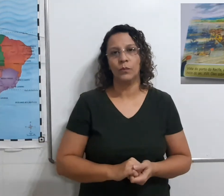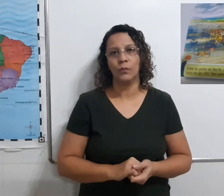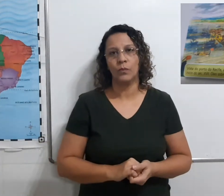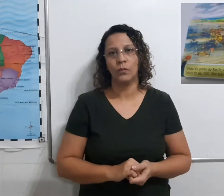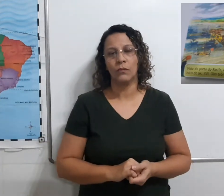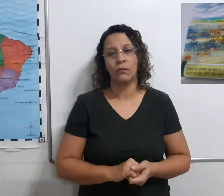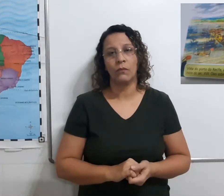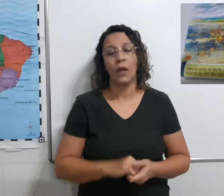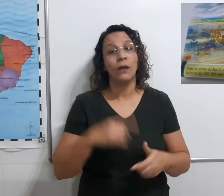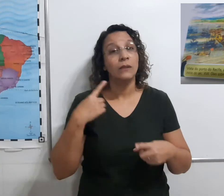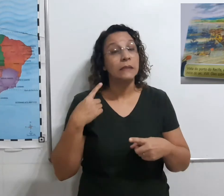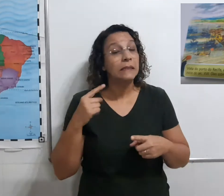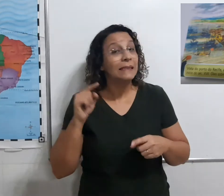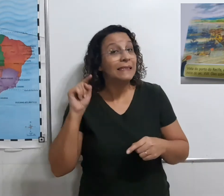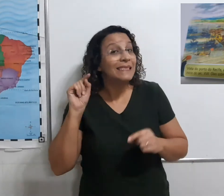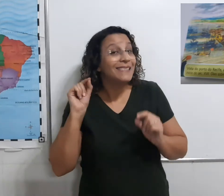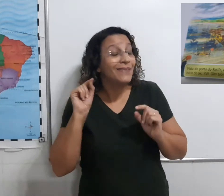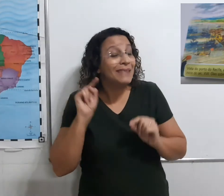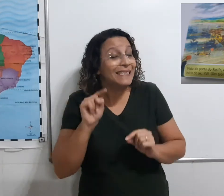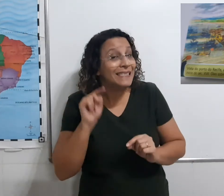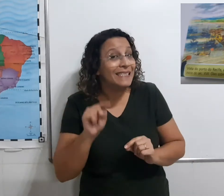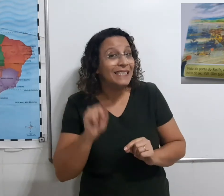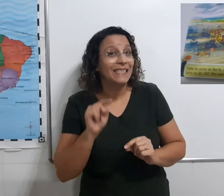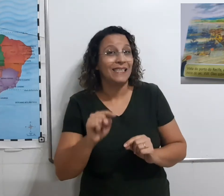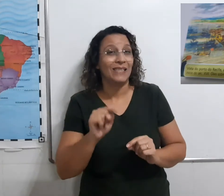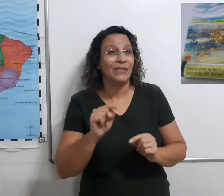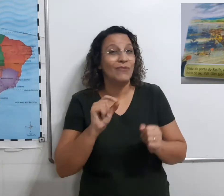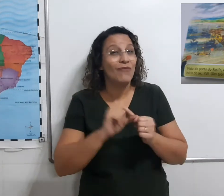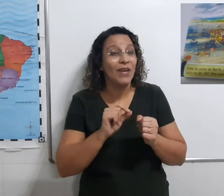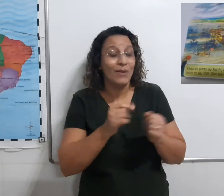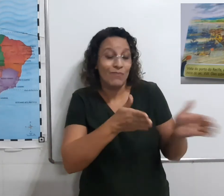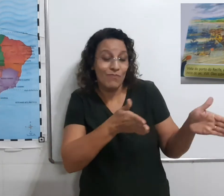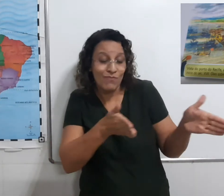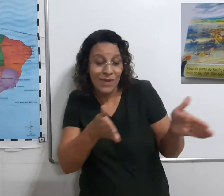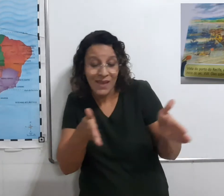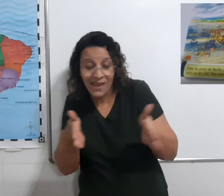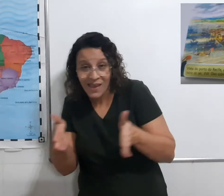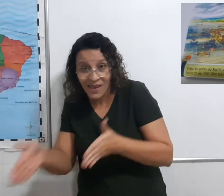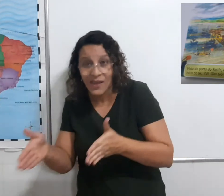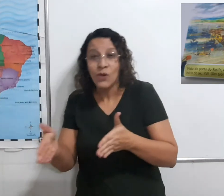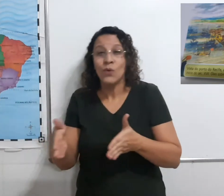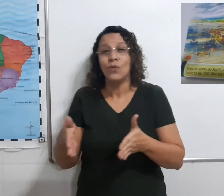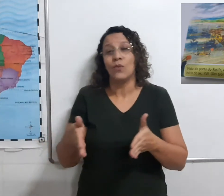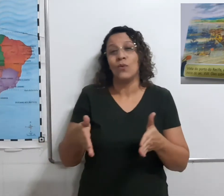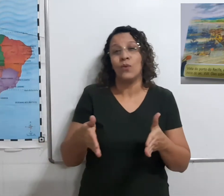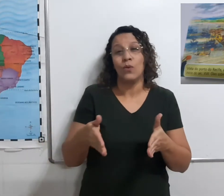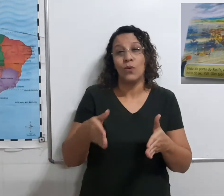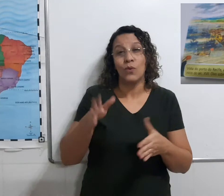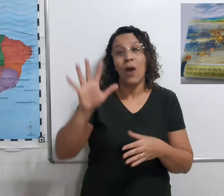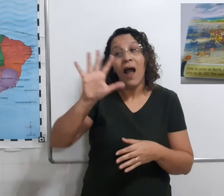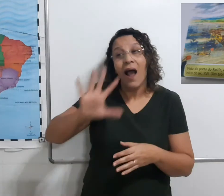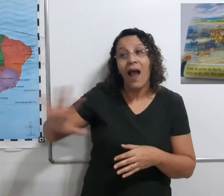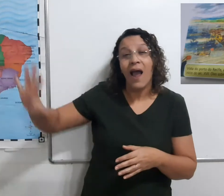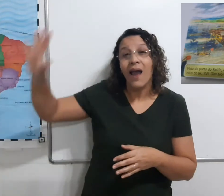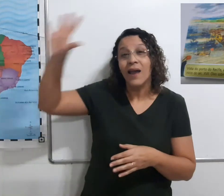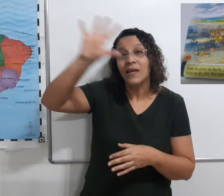Isso fez com que, durante muito tempo, essa região fosse a mais importante